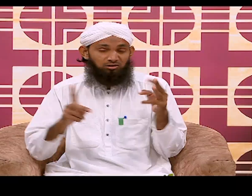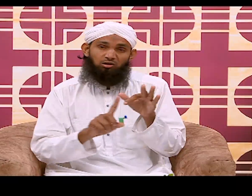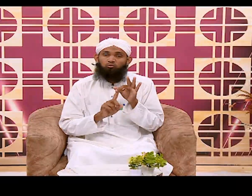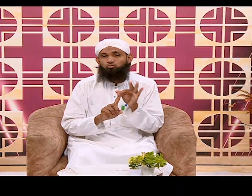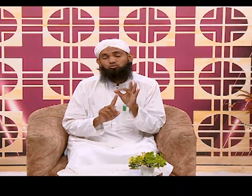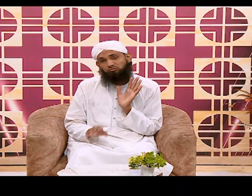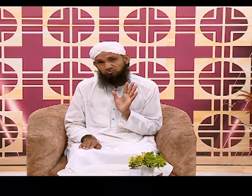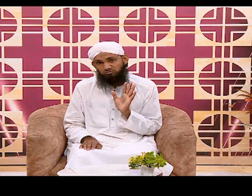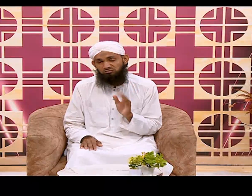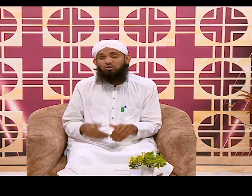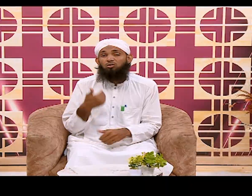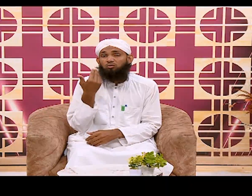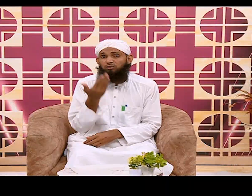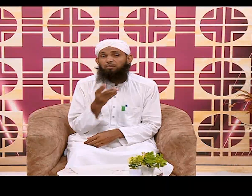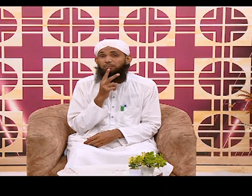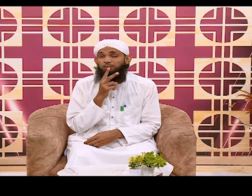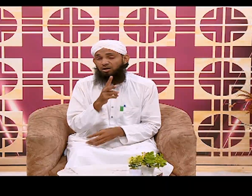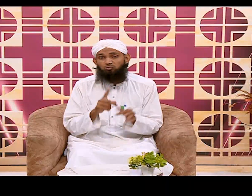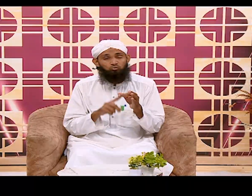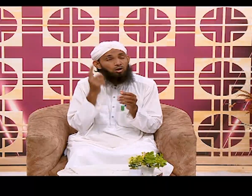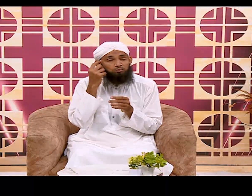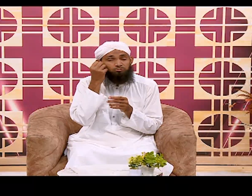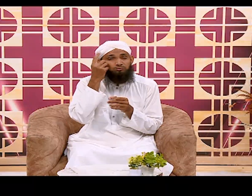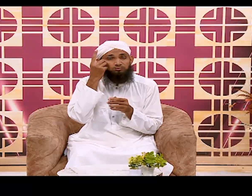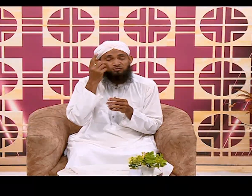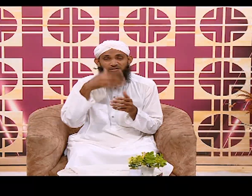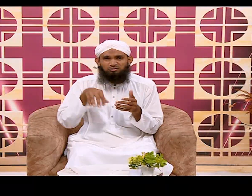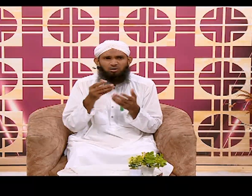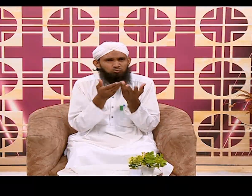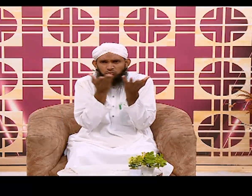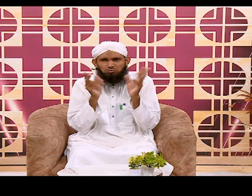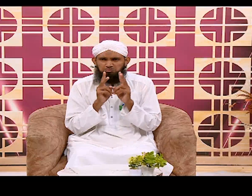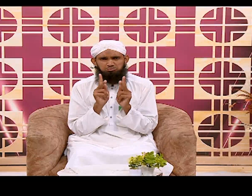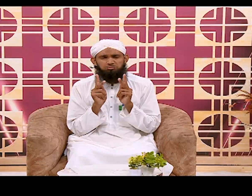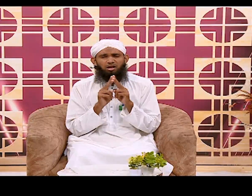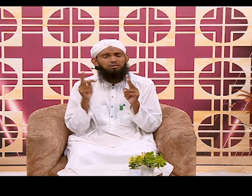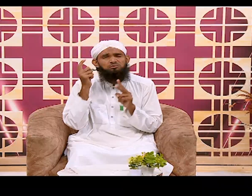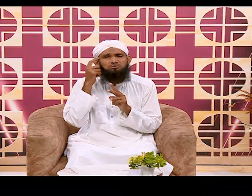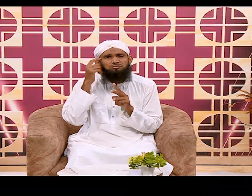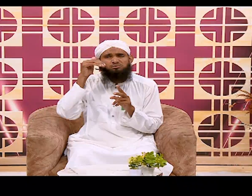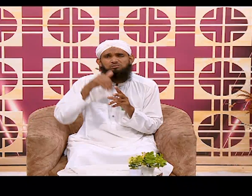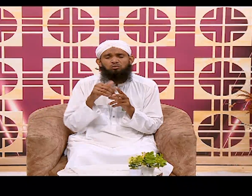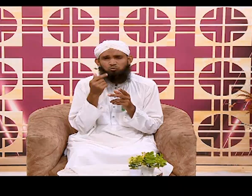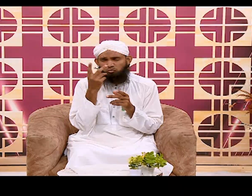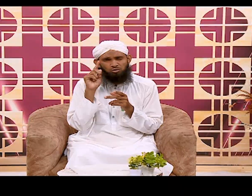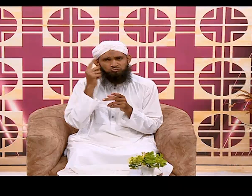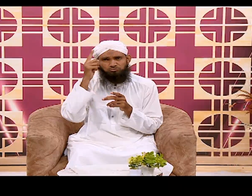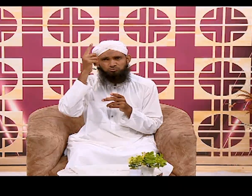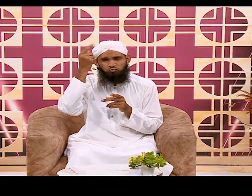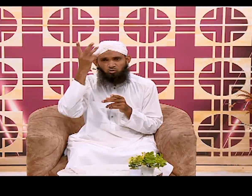کرتا رہے۔ پھر یہاں ایک اور نقطے پر غور کیجیے۔ عموماً ہمارے ذہن میں کئی قسم کے خیالات چل رہے